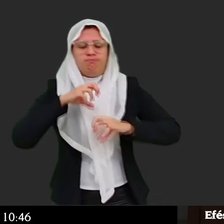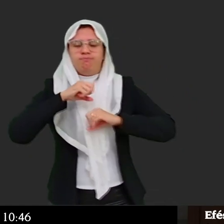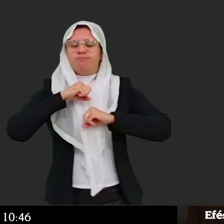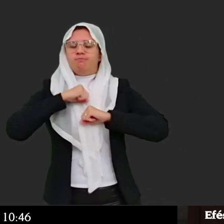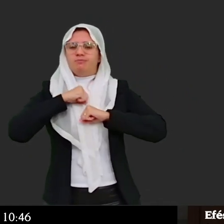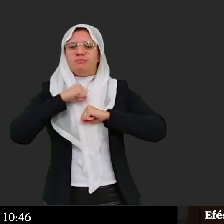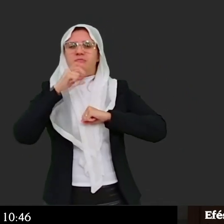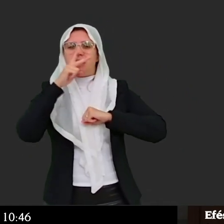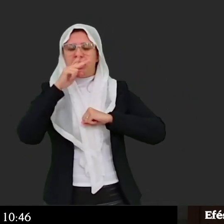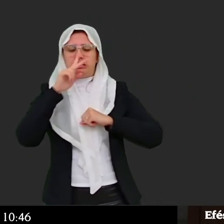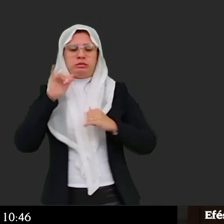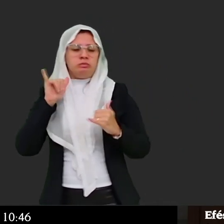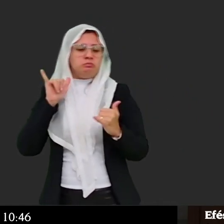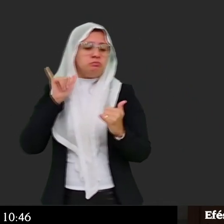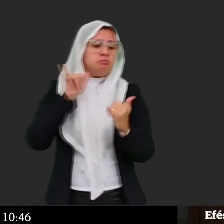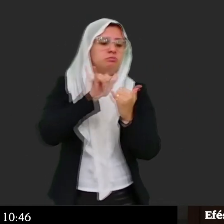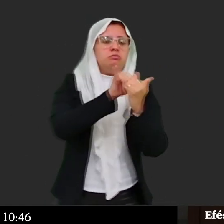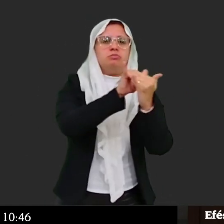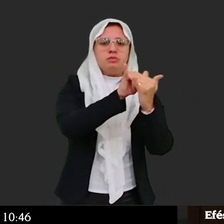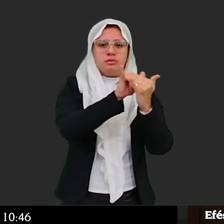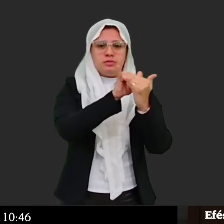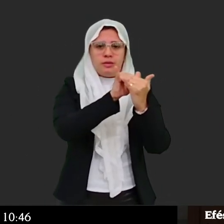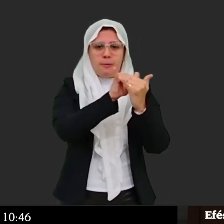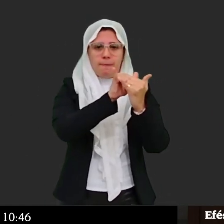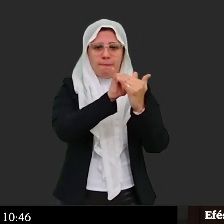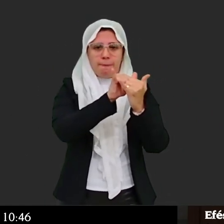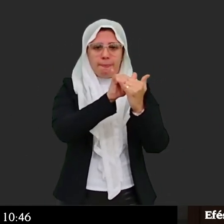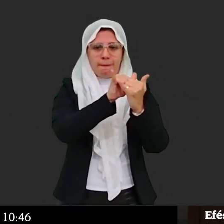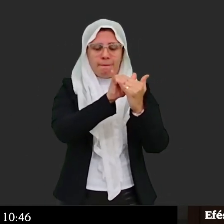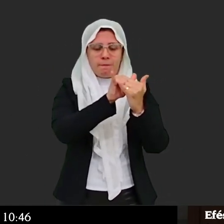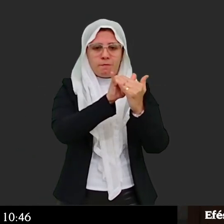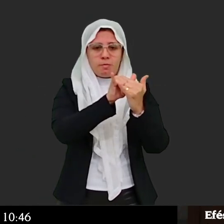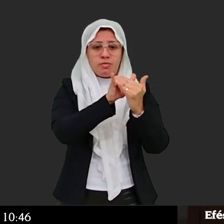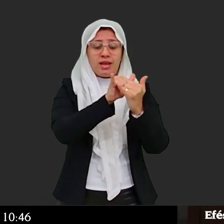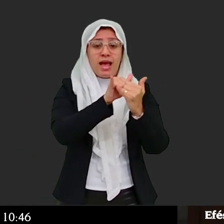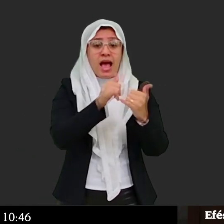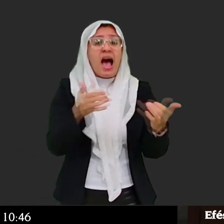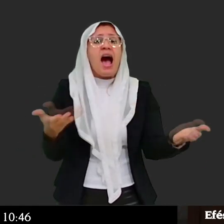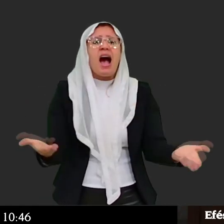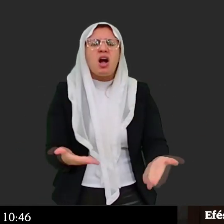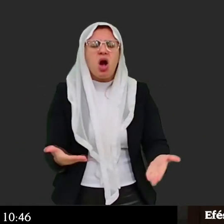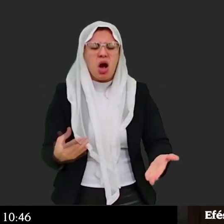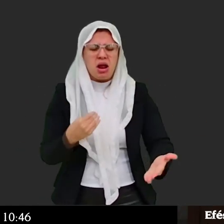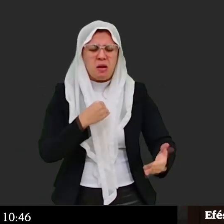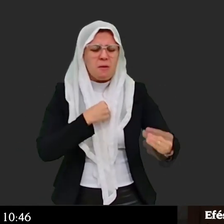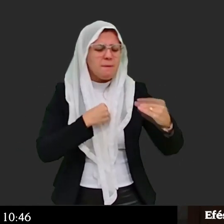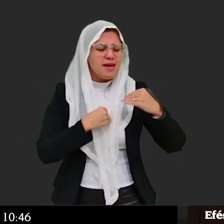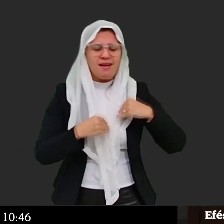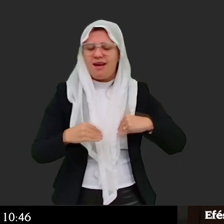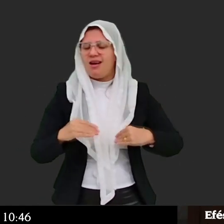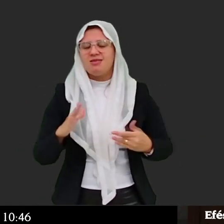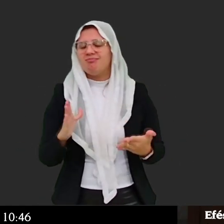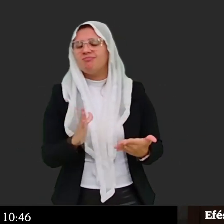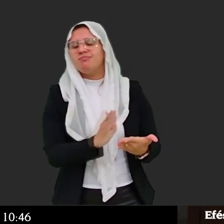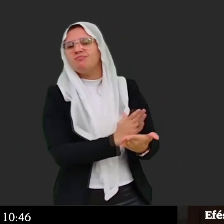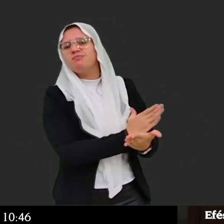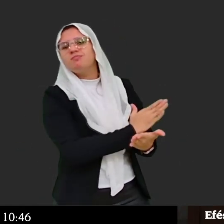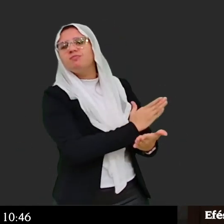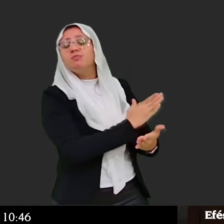pecado sobre os agraciados. De modo que o pecado agora não tem mais poder sobre nós,